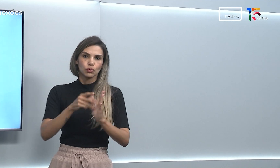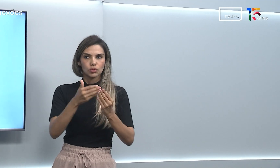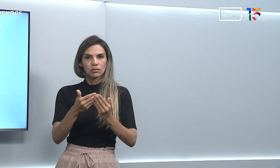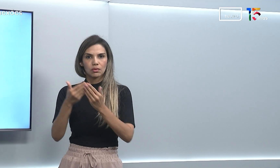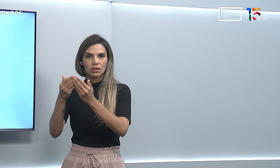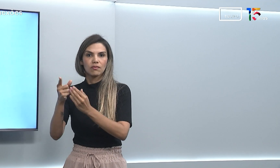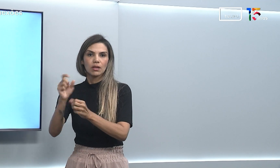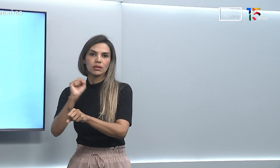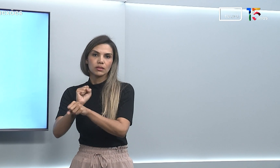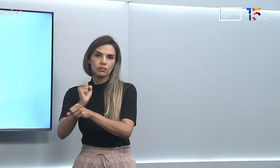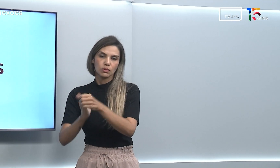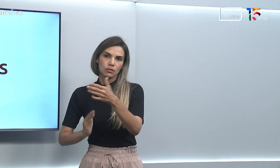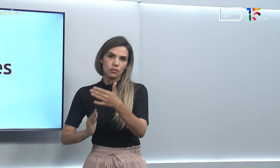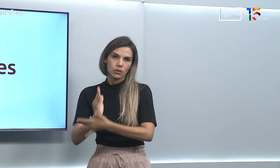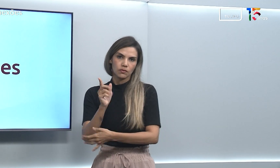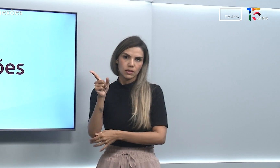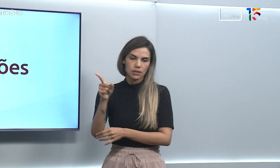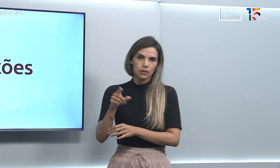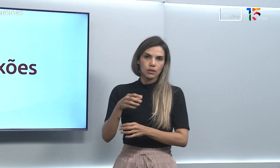Senado.